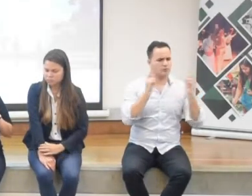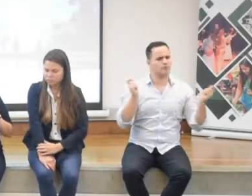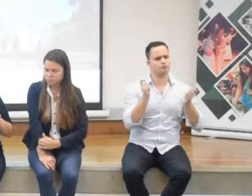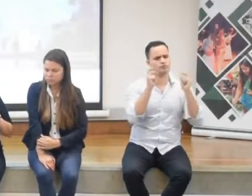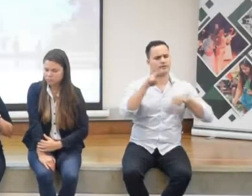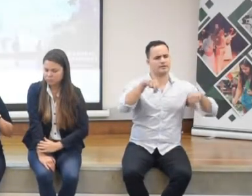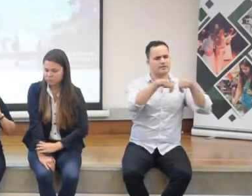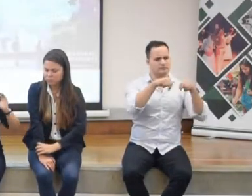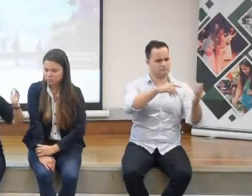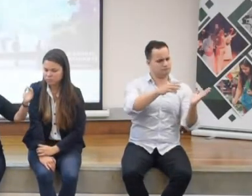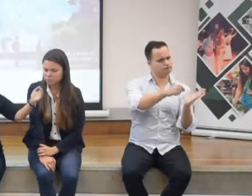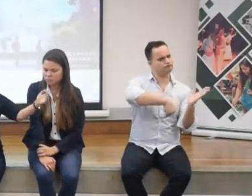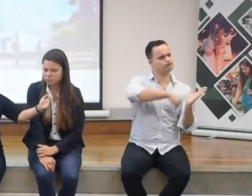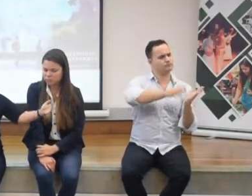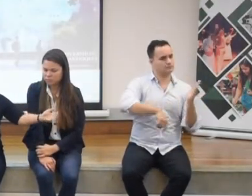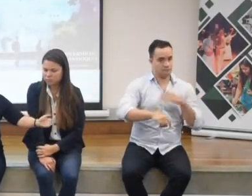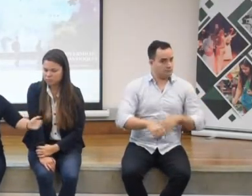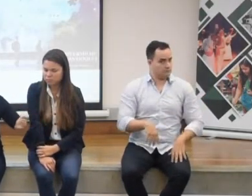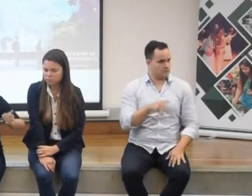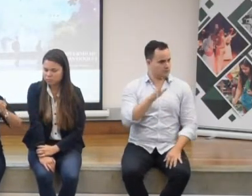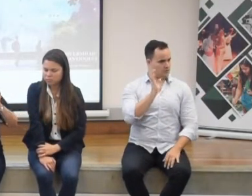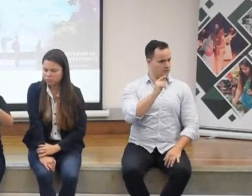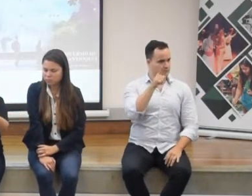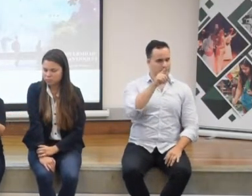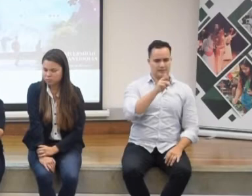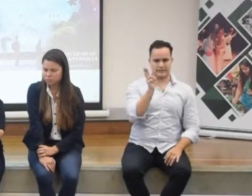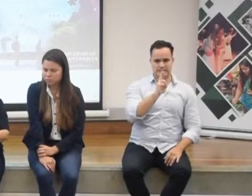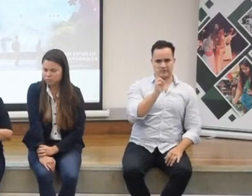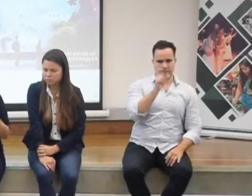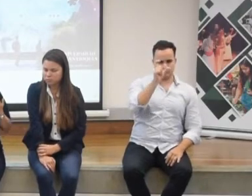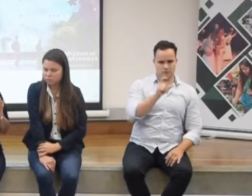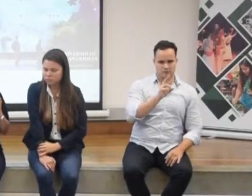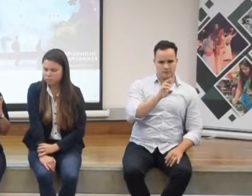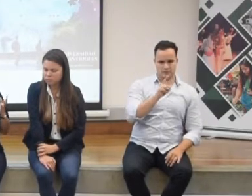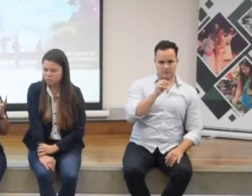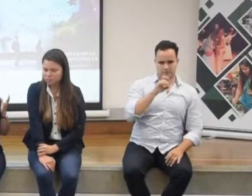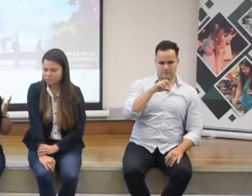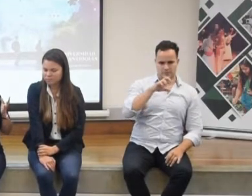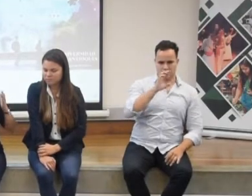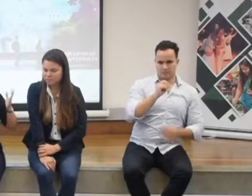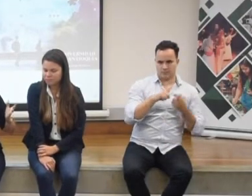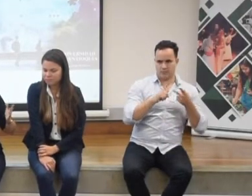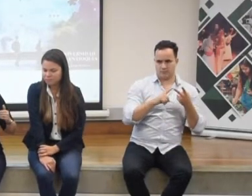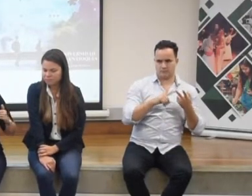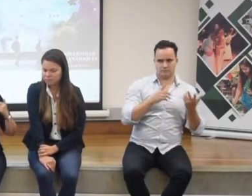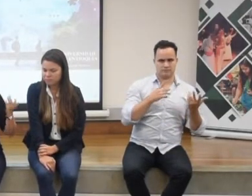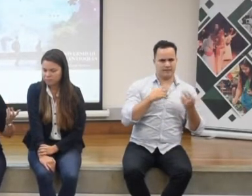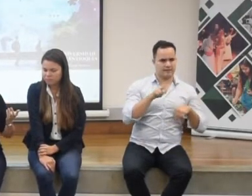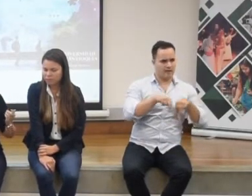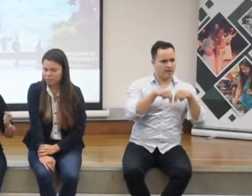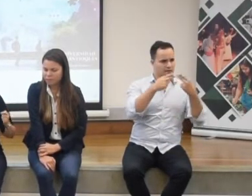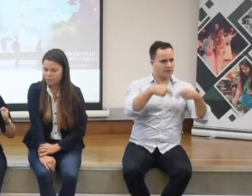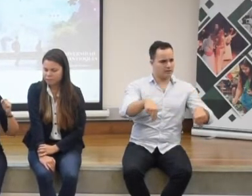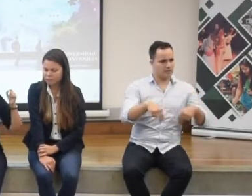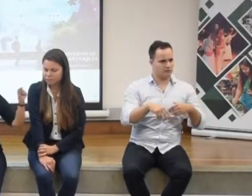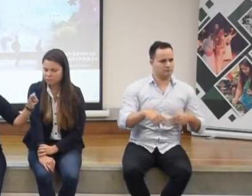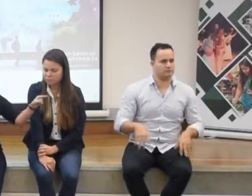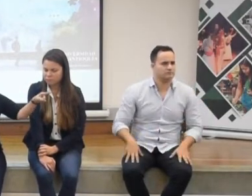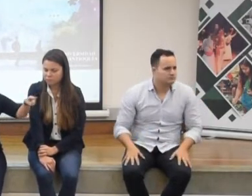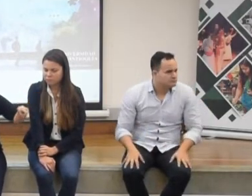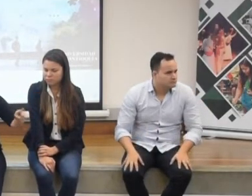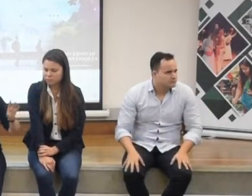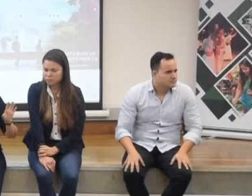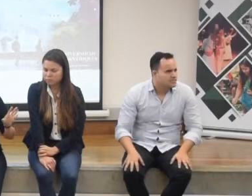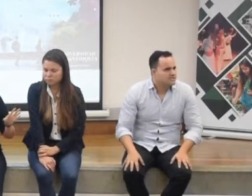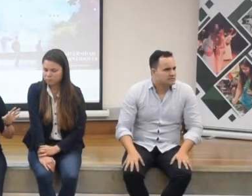equidad, desde Restrepo Cuartas, equidad de género, y uno dice, wow, ¿cuándo? ¿Dónde? ¿Y cuáles eran